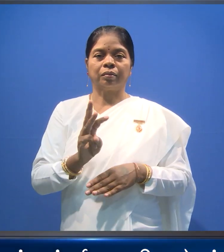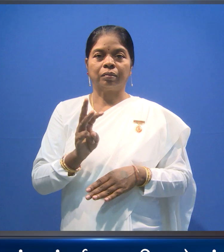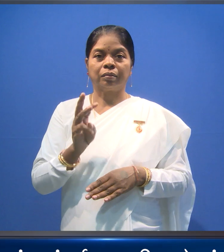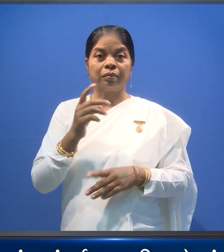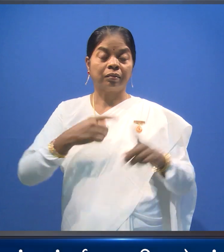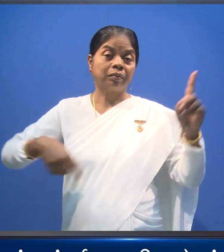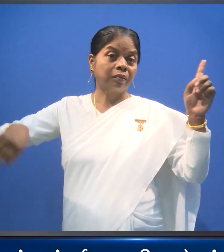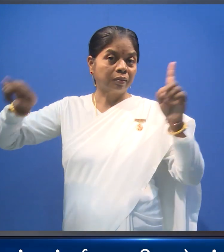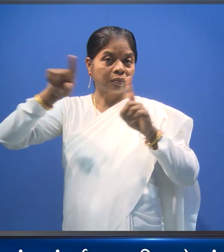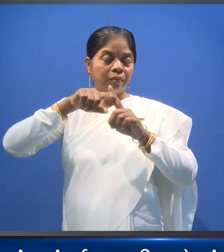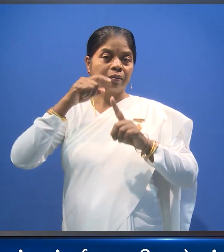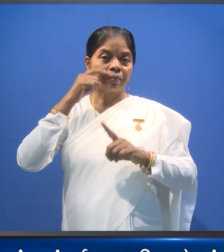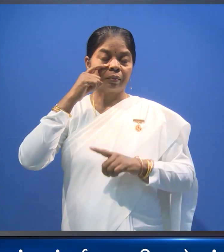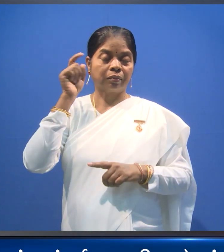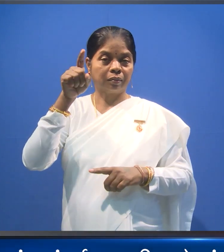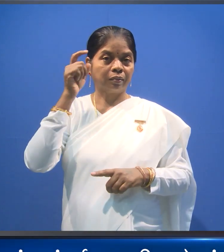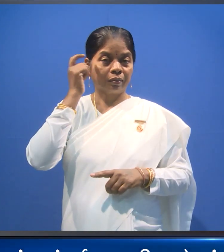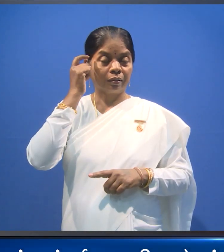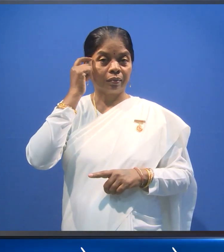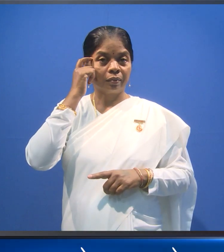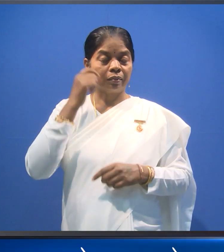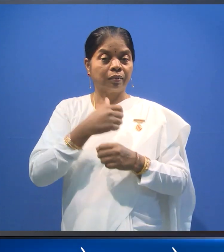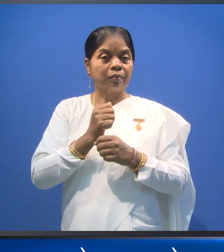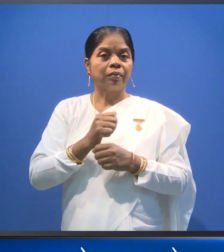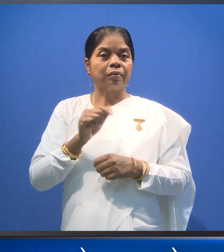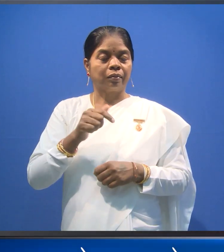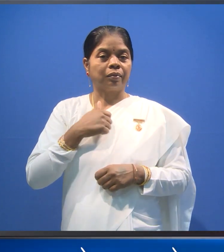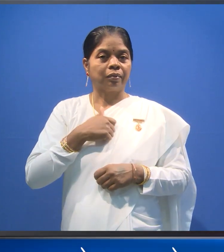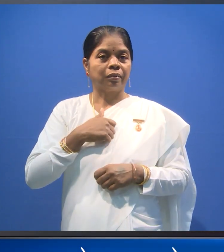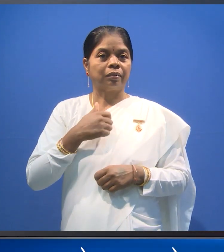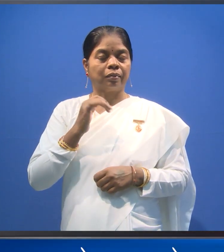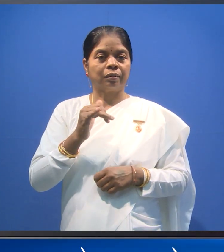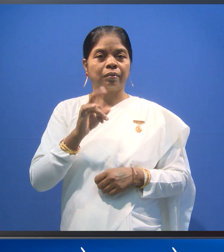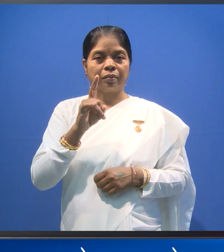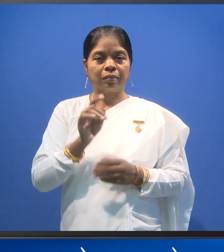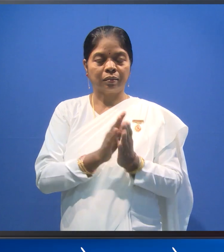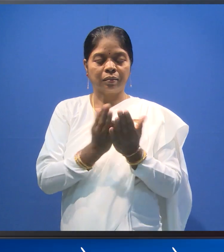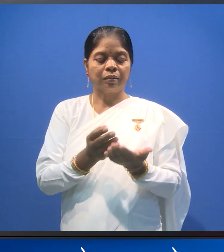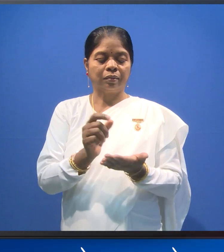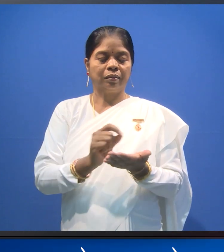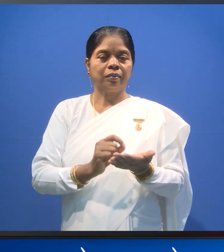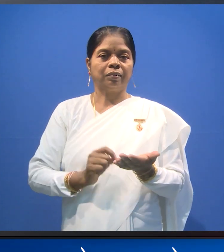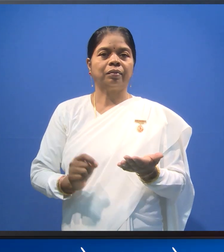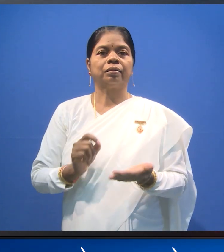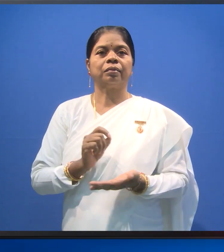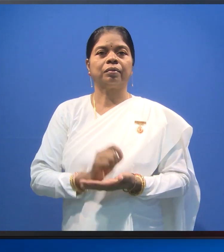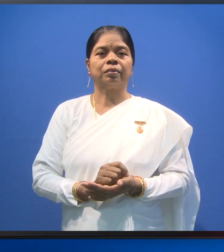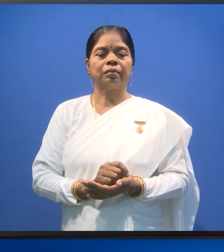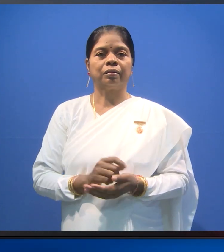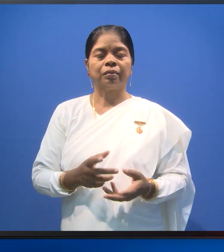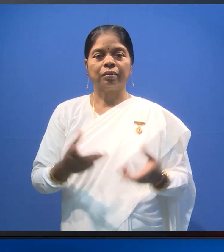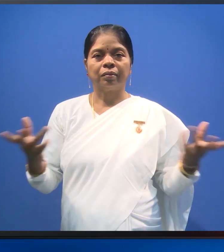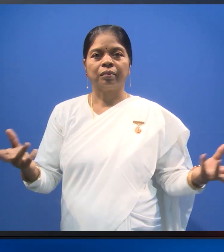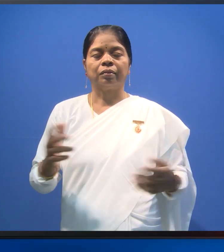संपूर्ण जगातील लोकांनी तुमची आठवण करावी असे वाटत असेल तर एक पुस्तक लिहा.